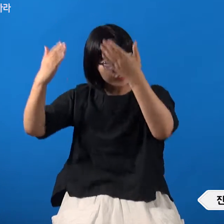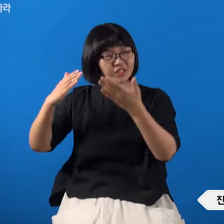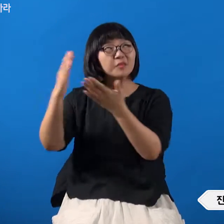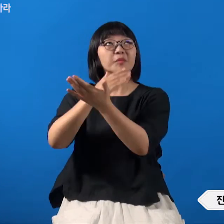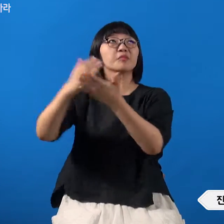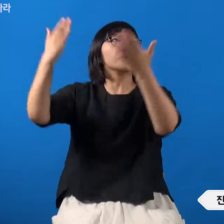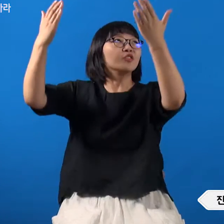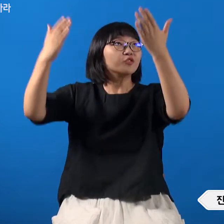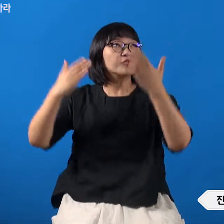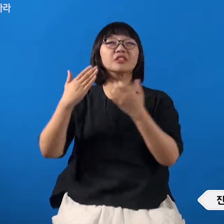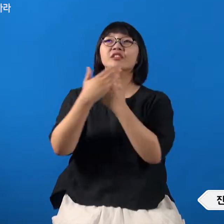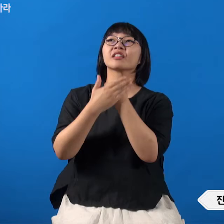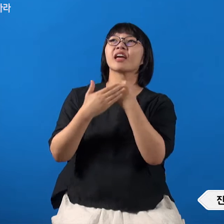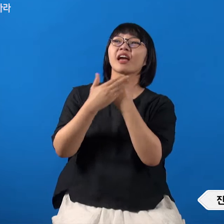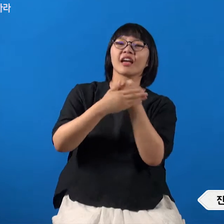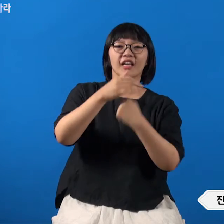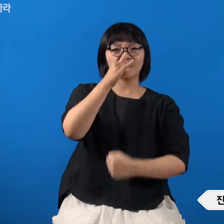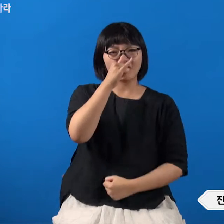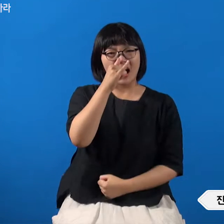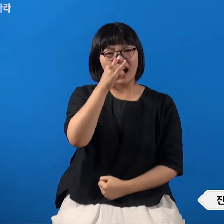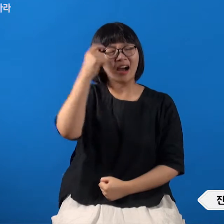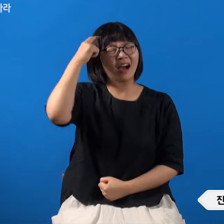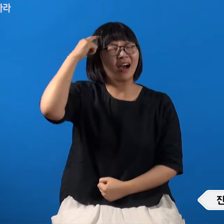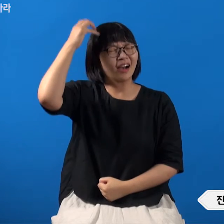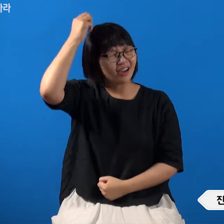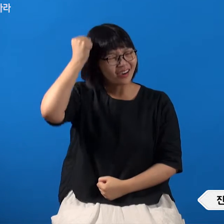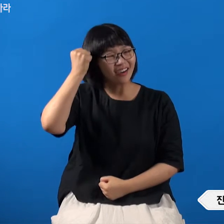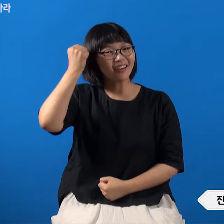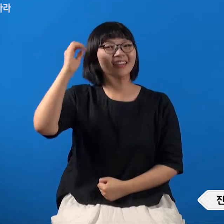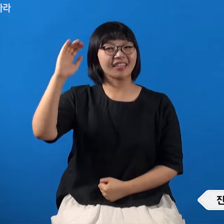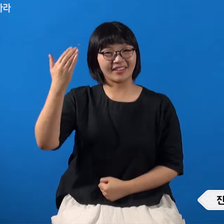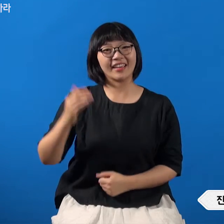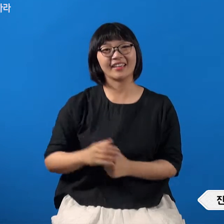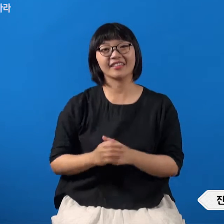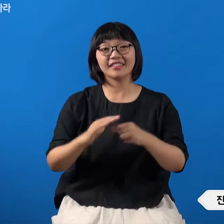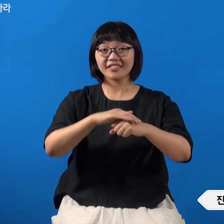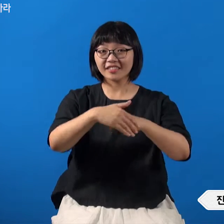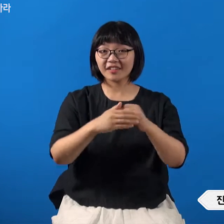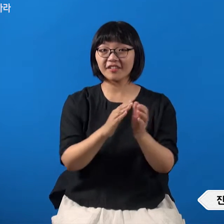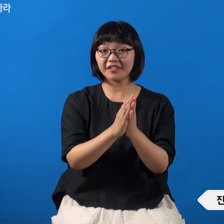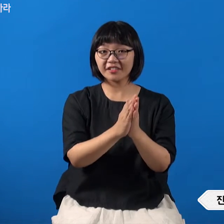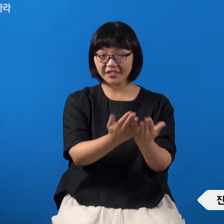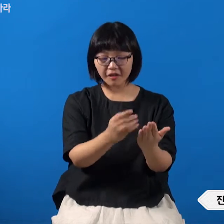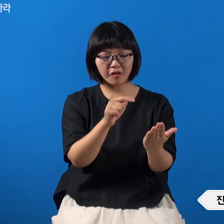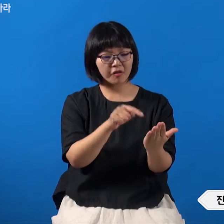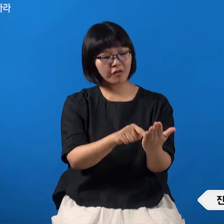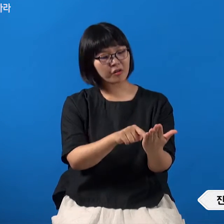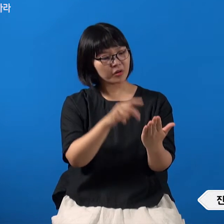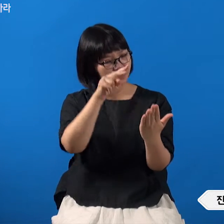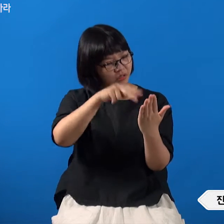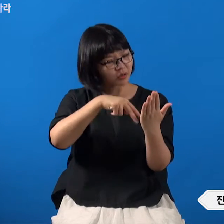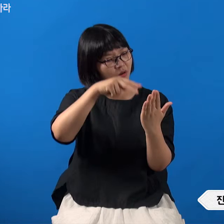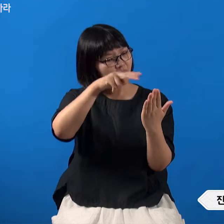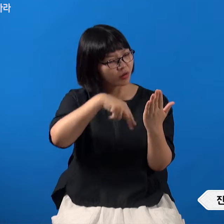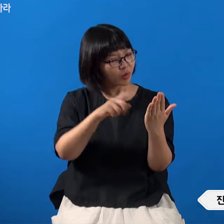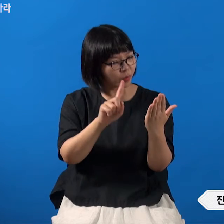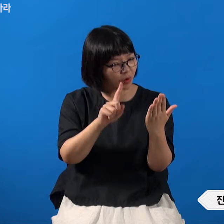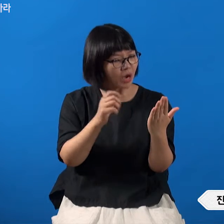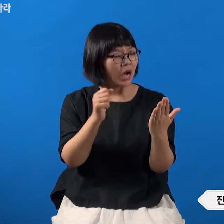하나님의 은혜를 경험해 본다면 오늘 성경은 우리에게 말씀합니다. 베푸는